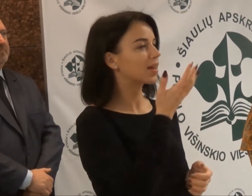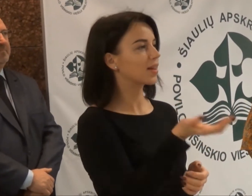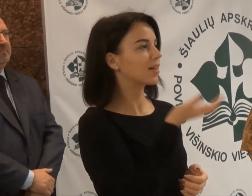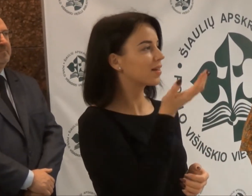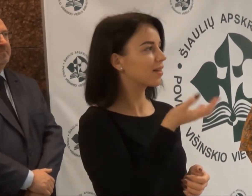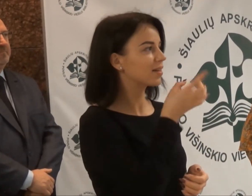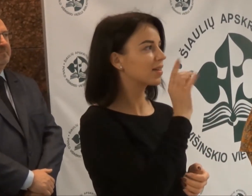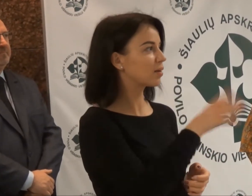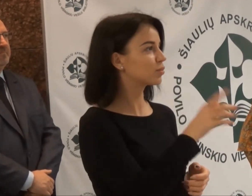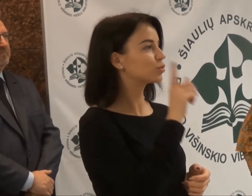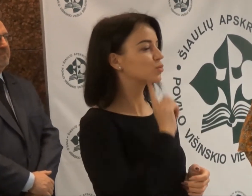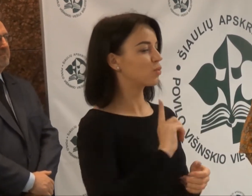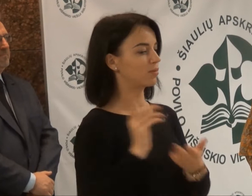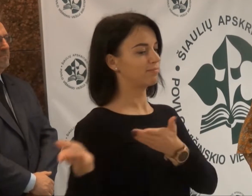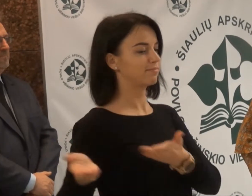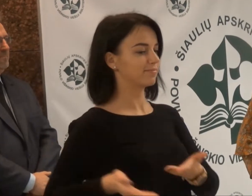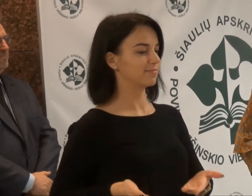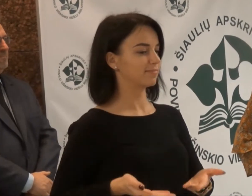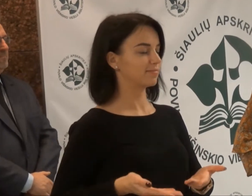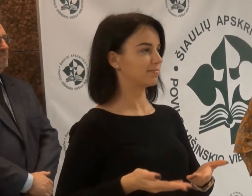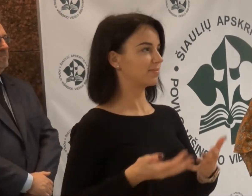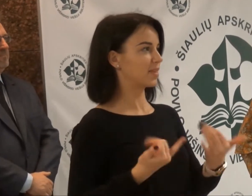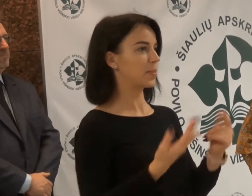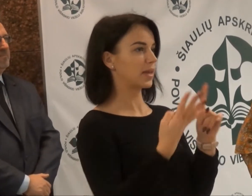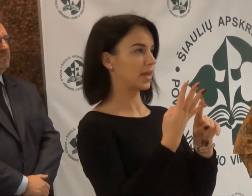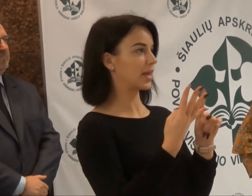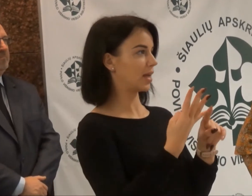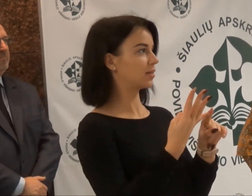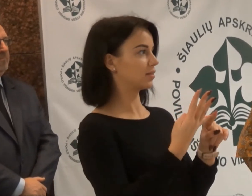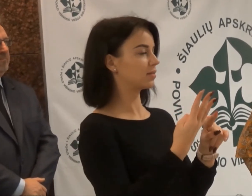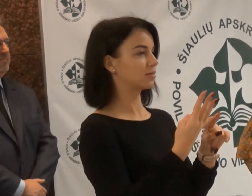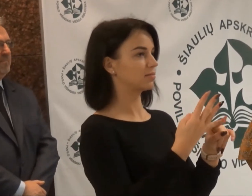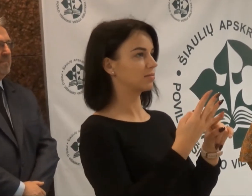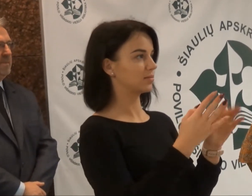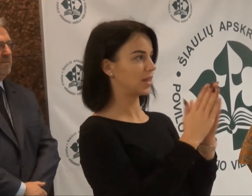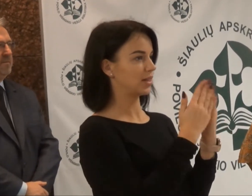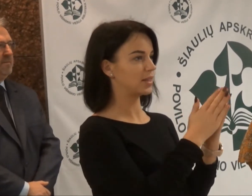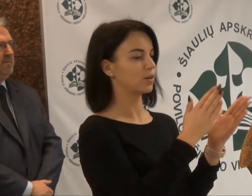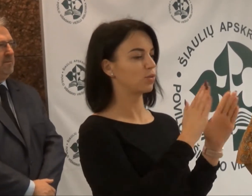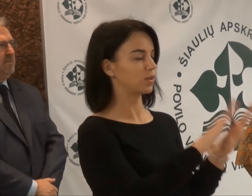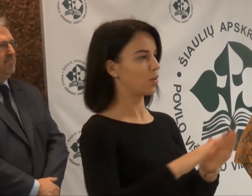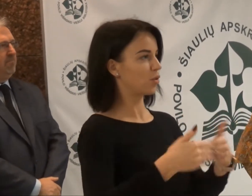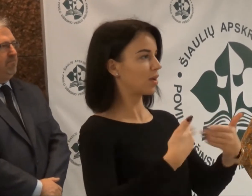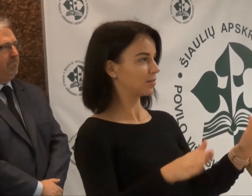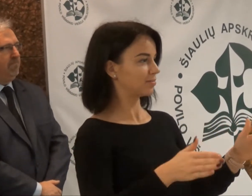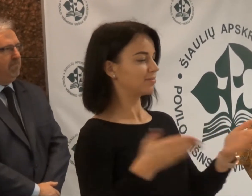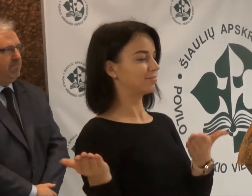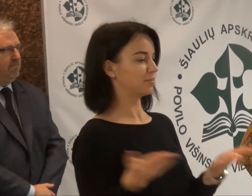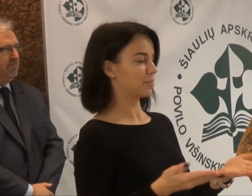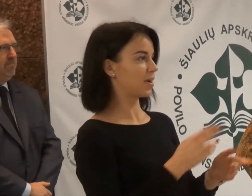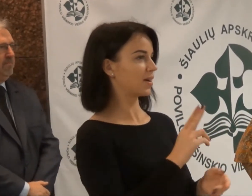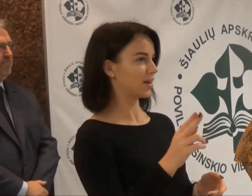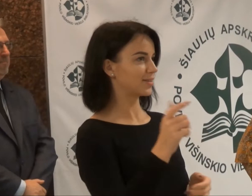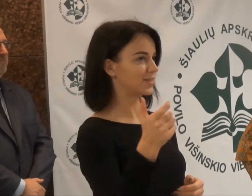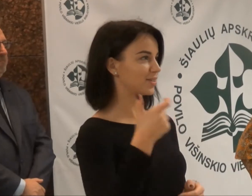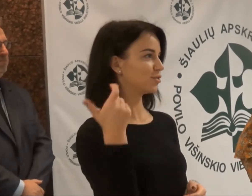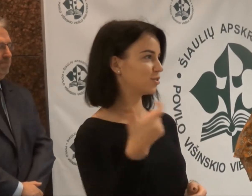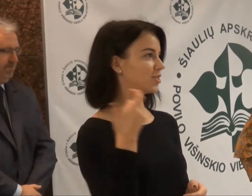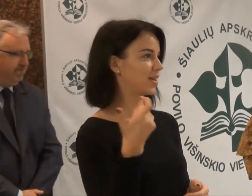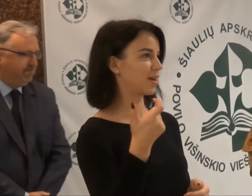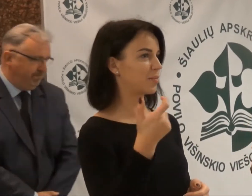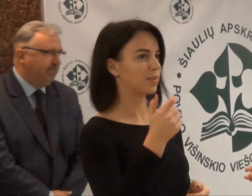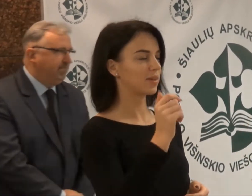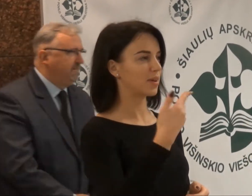netuščiažodžiaudama norėčiau šalia savęs šią ketvirtąją knygų mugę atidaryti, pakviesti šių namų šeimininką, direktorių